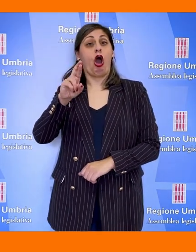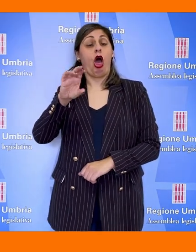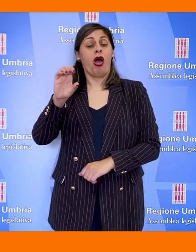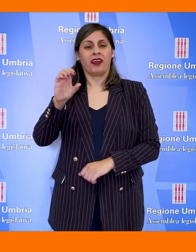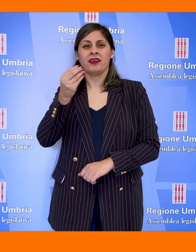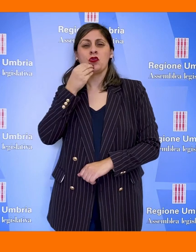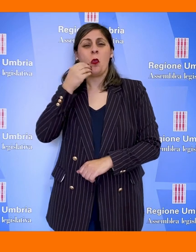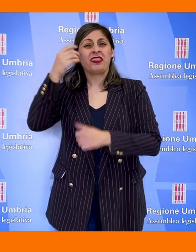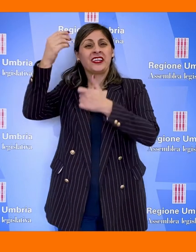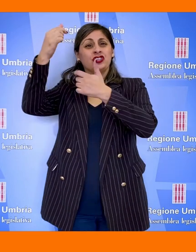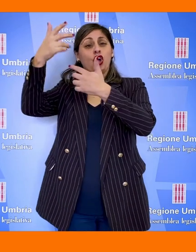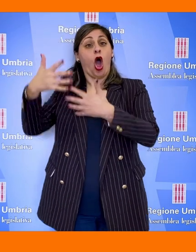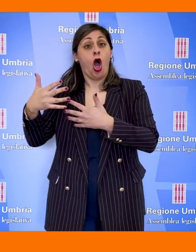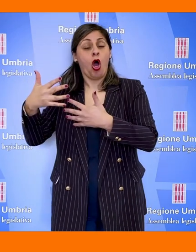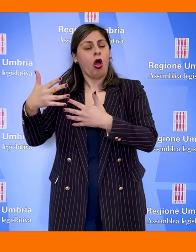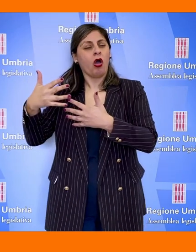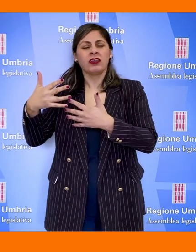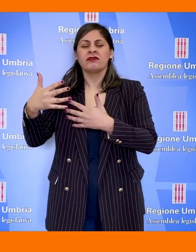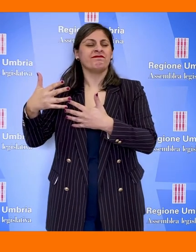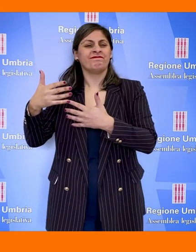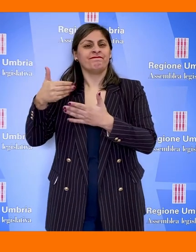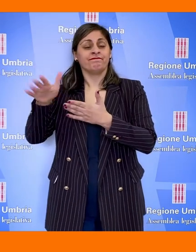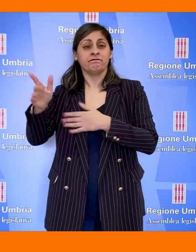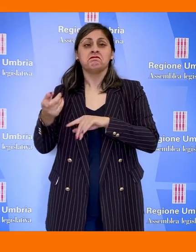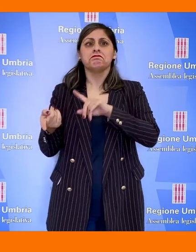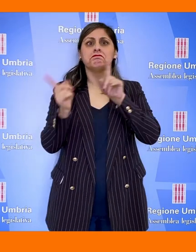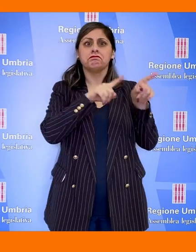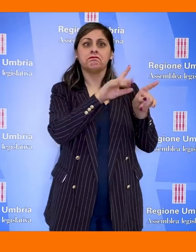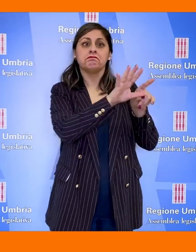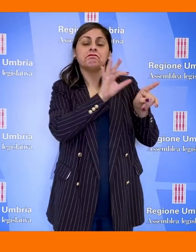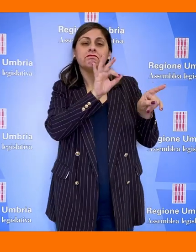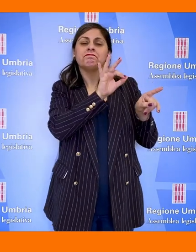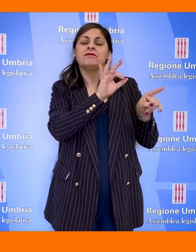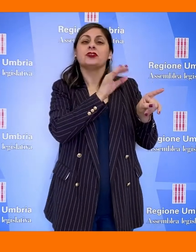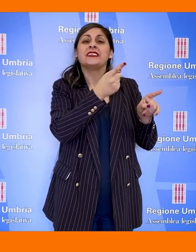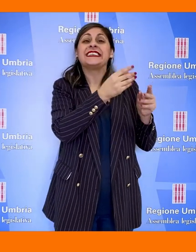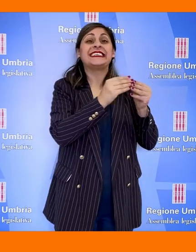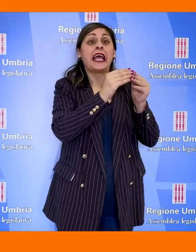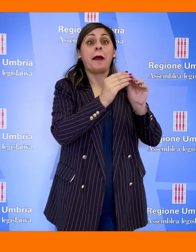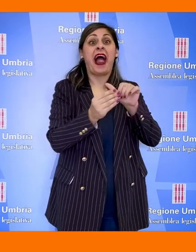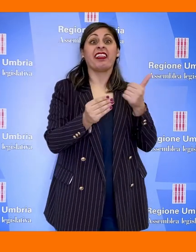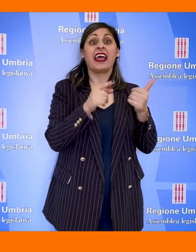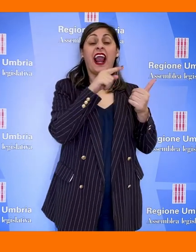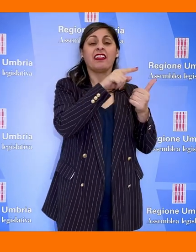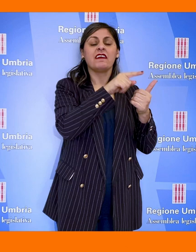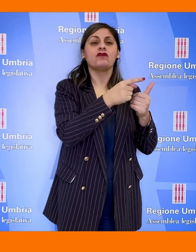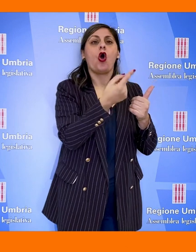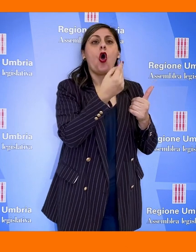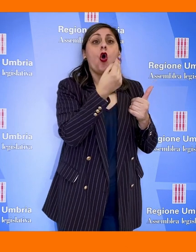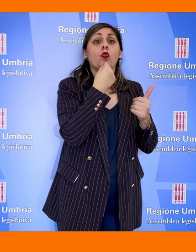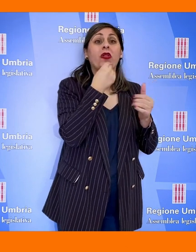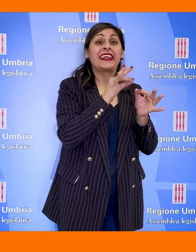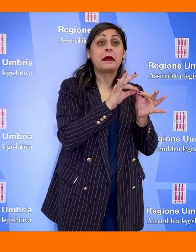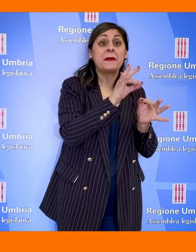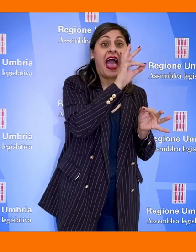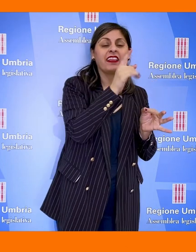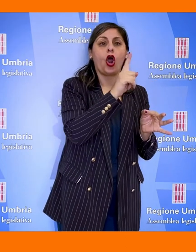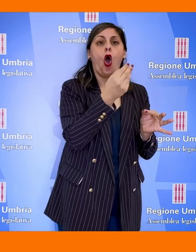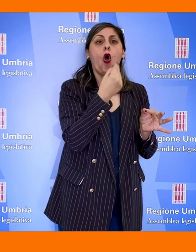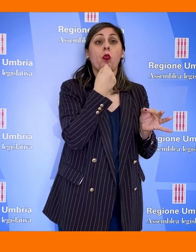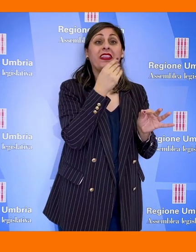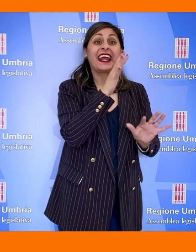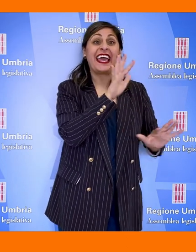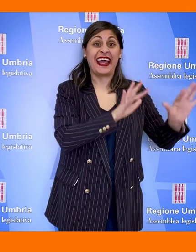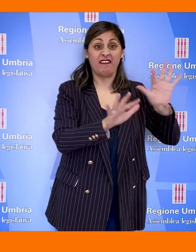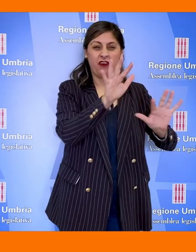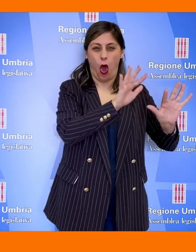Contrastare la strada al Nutri-Score e sostenere il sistema alternativo Nutrimeter o